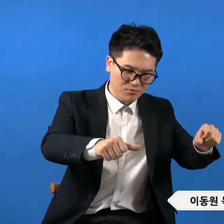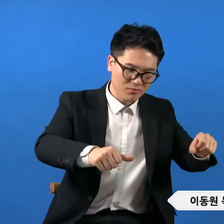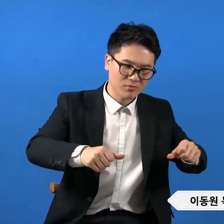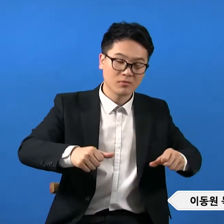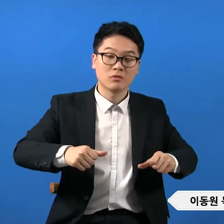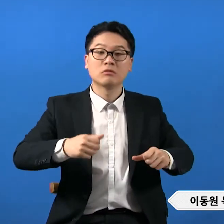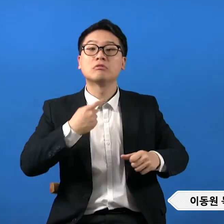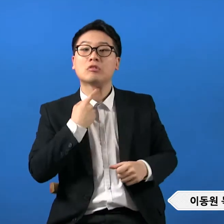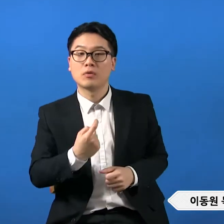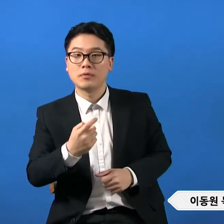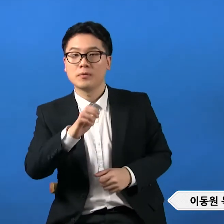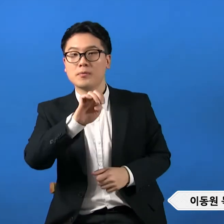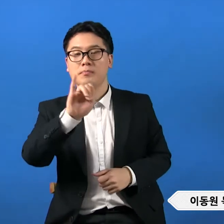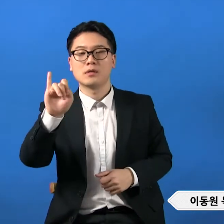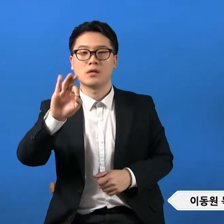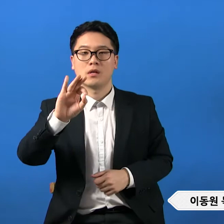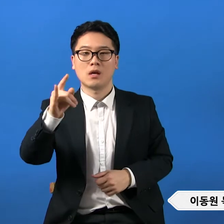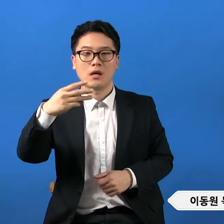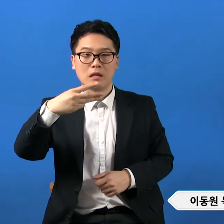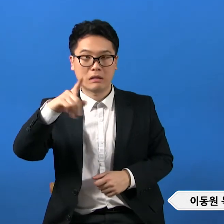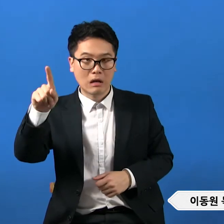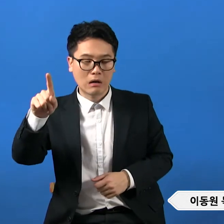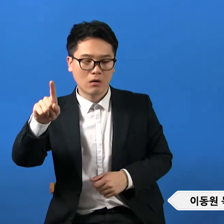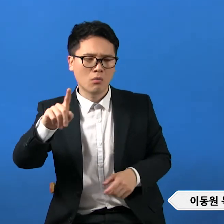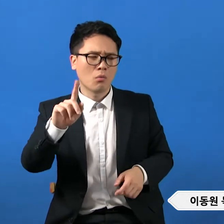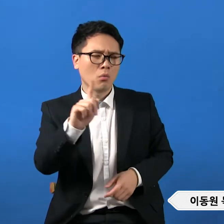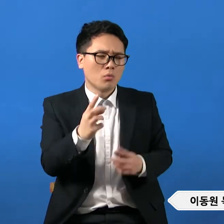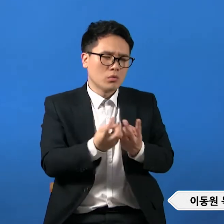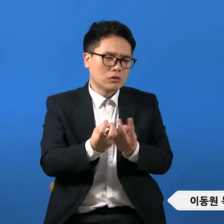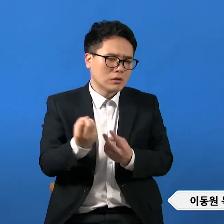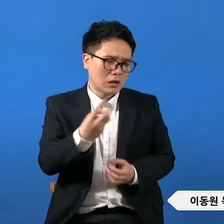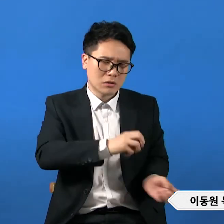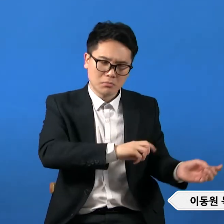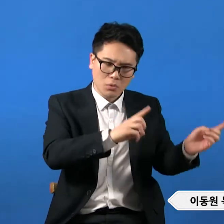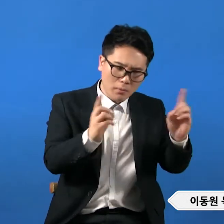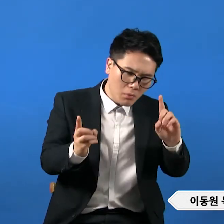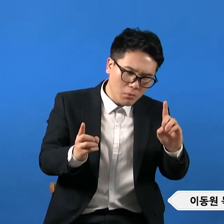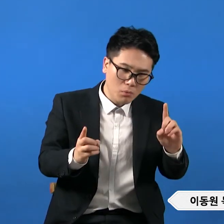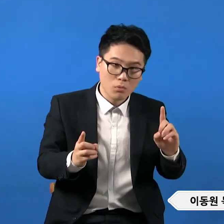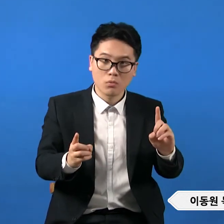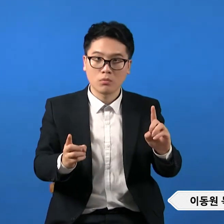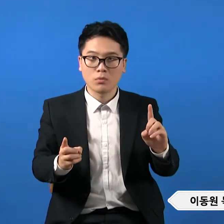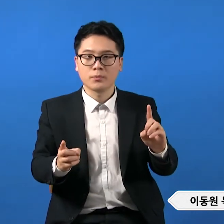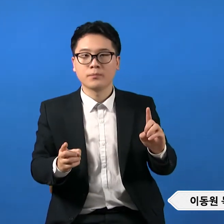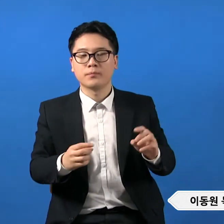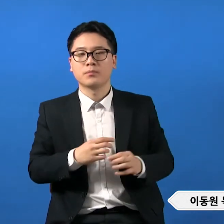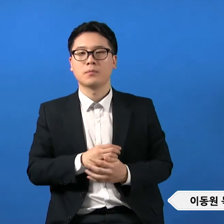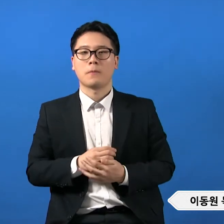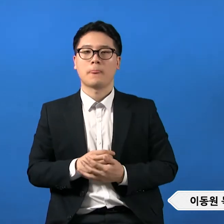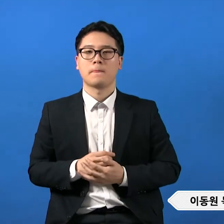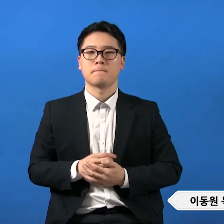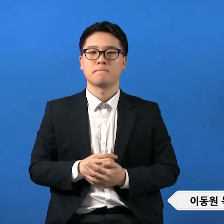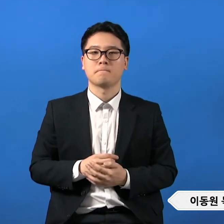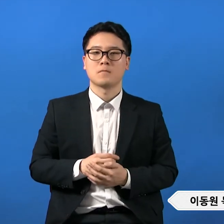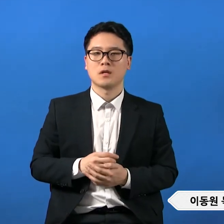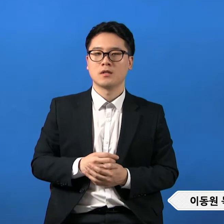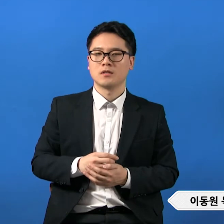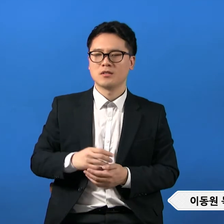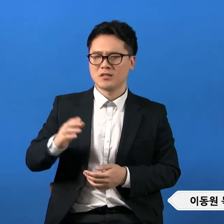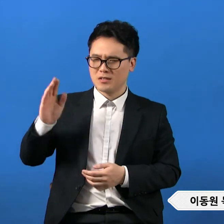뮤지엄은 이 사고가 있은 직후에 7명의 유명한 세계적인 미술작품